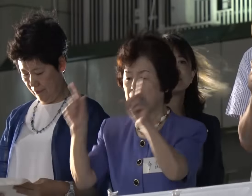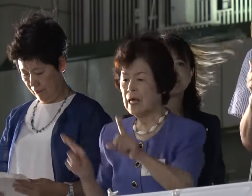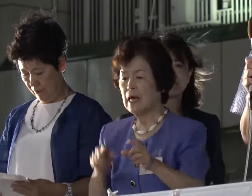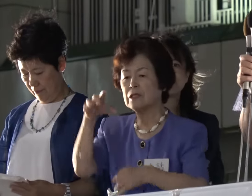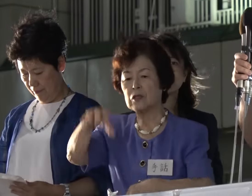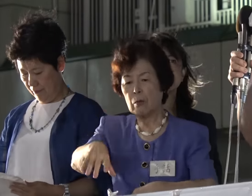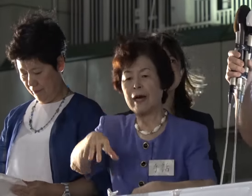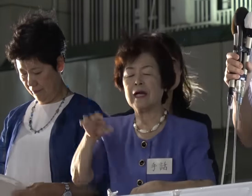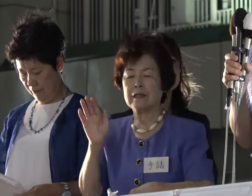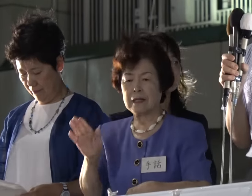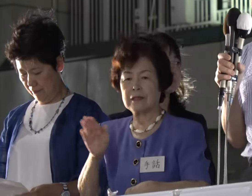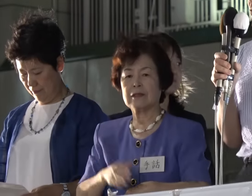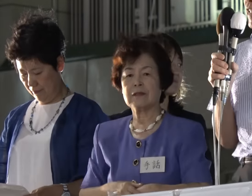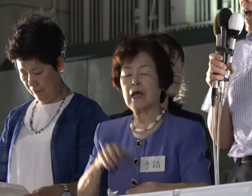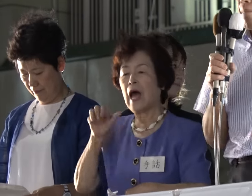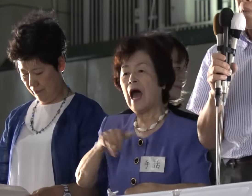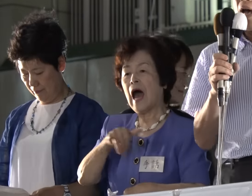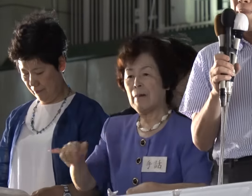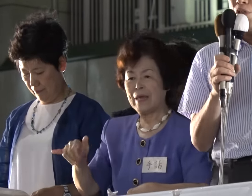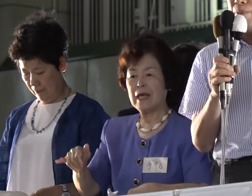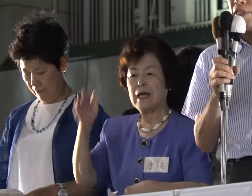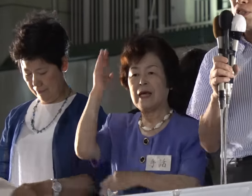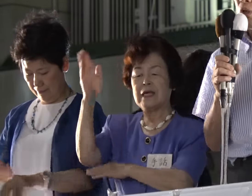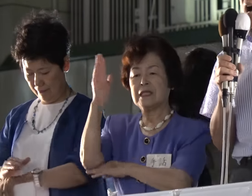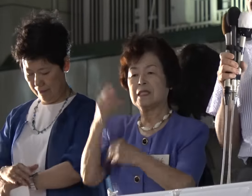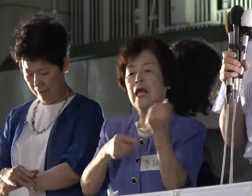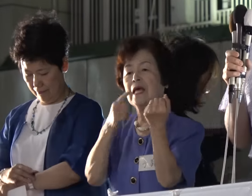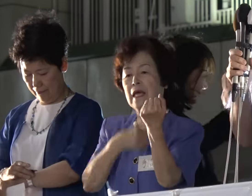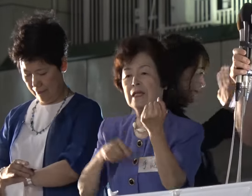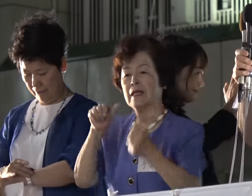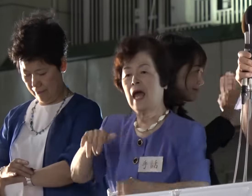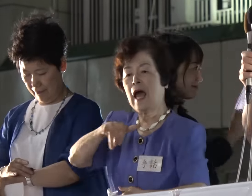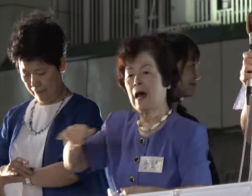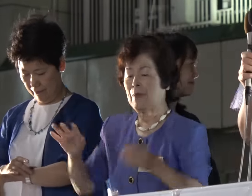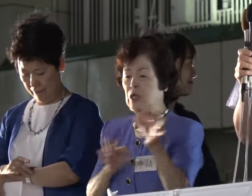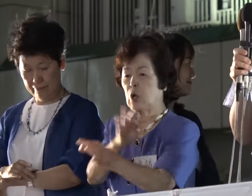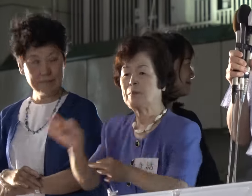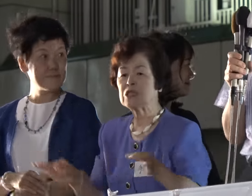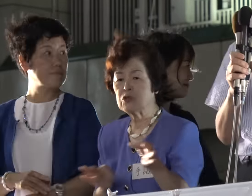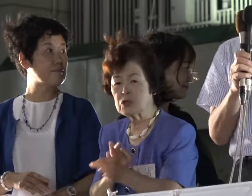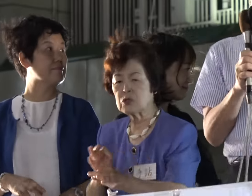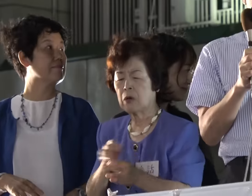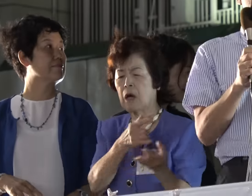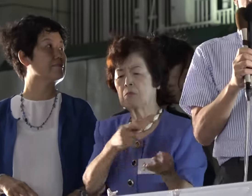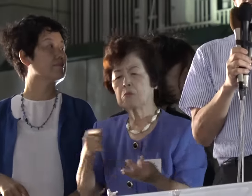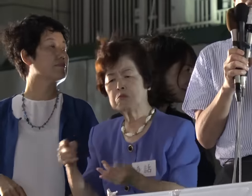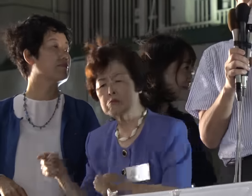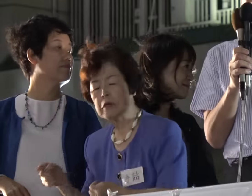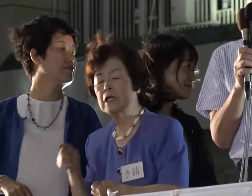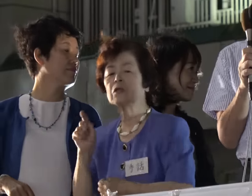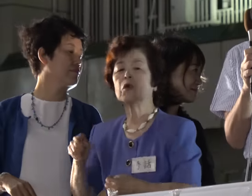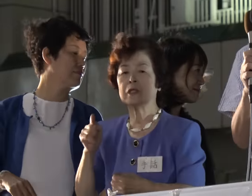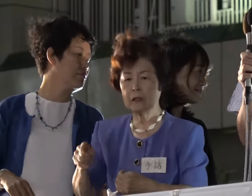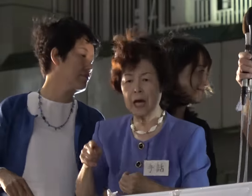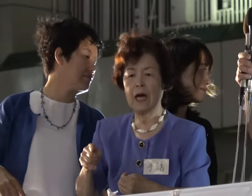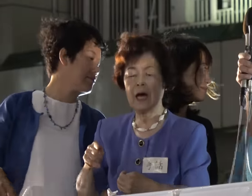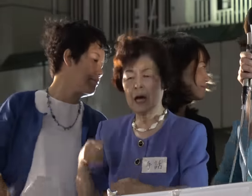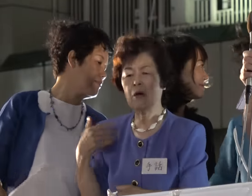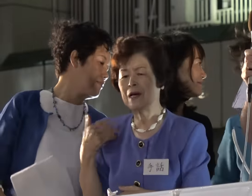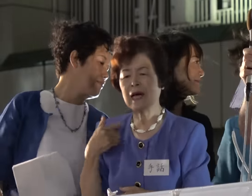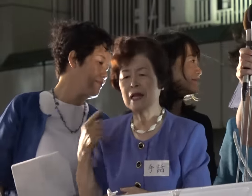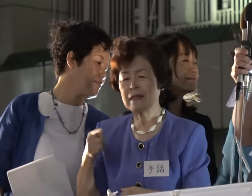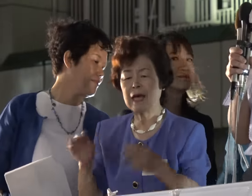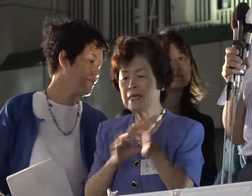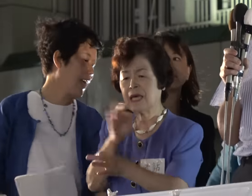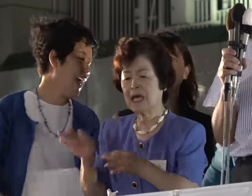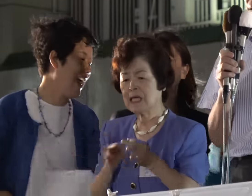。安倍政権でアベノミクスとかいろんなバカバカしい経済政策を推進